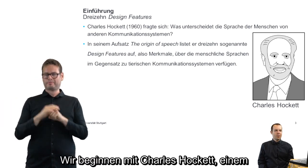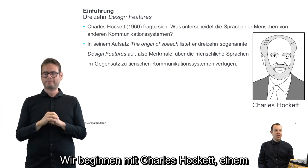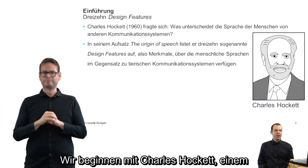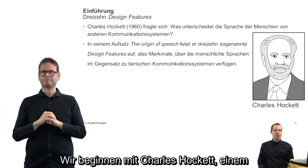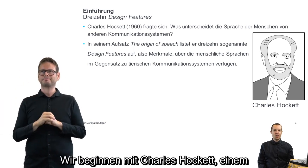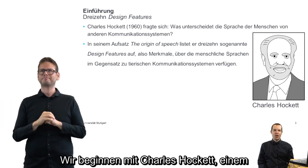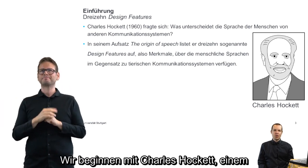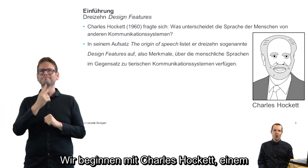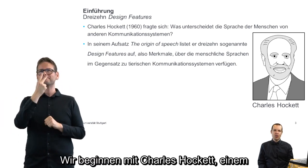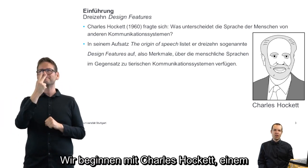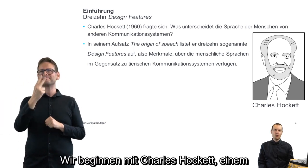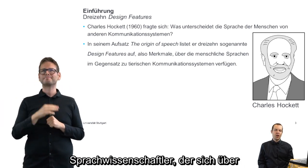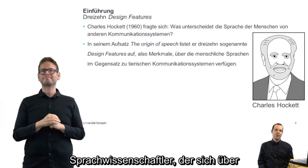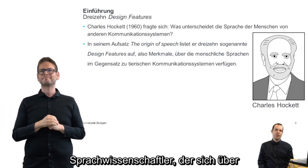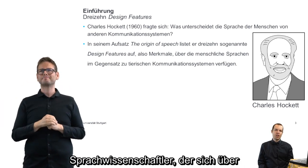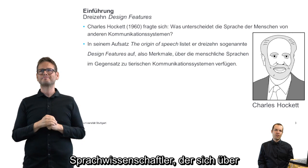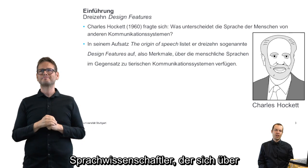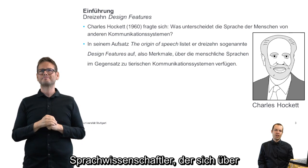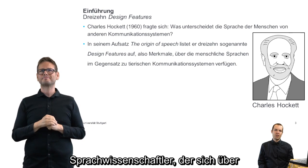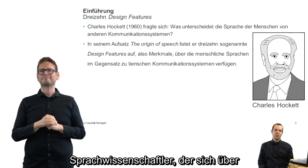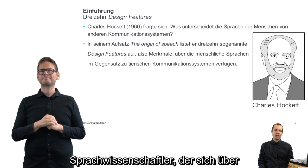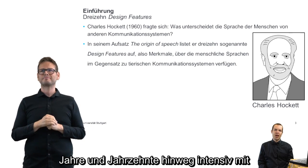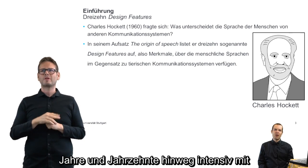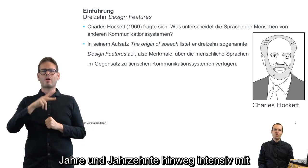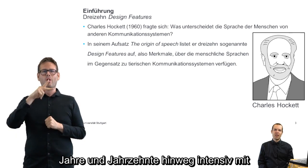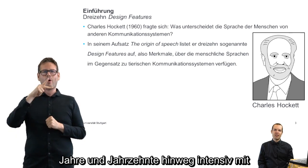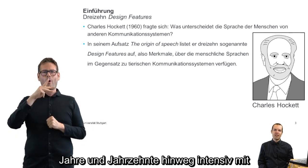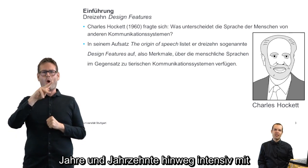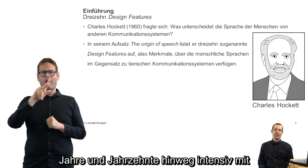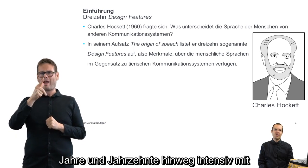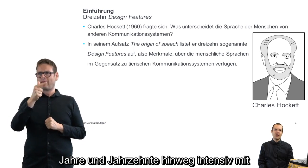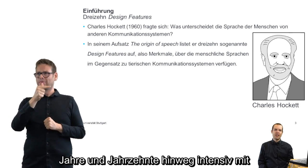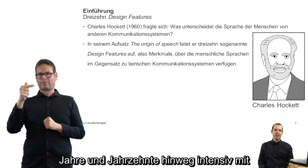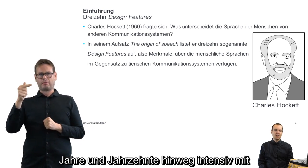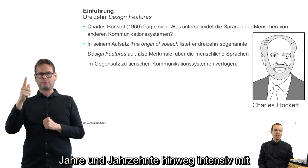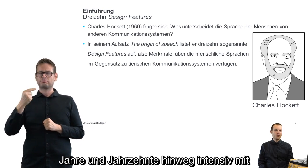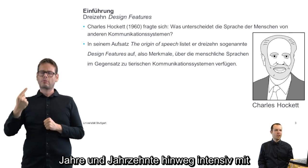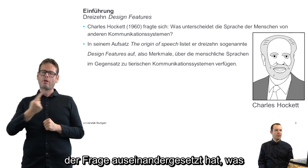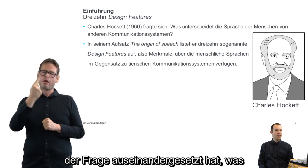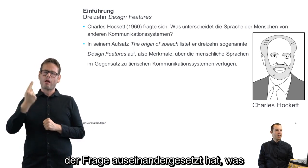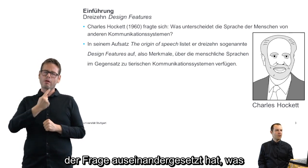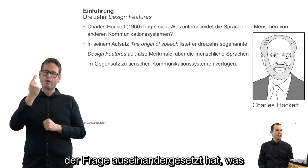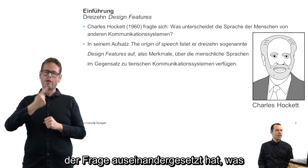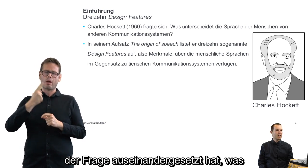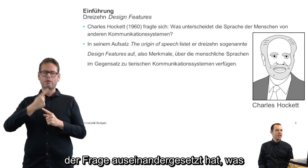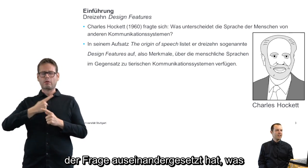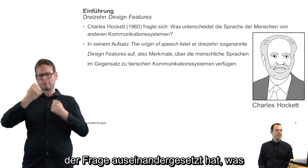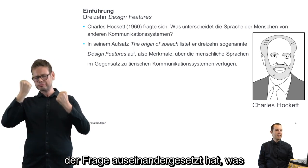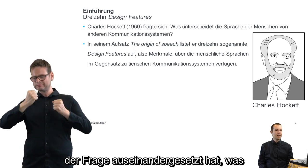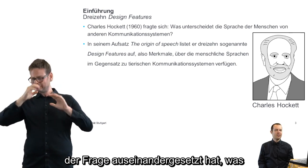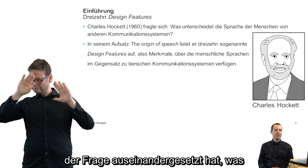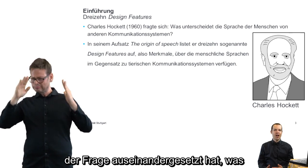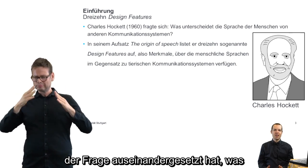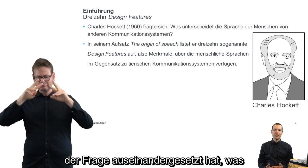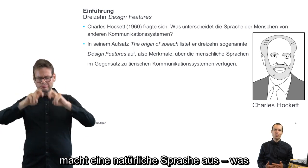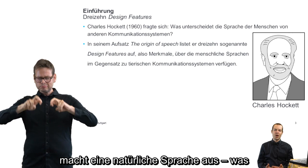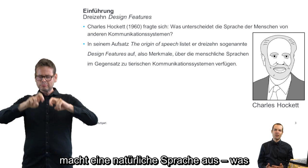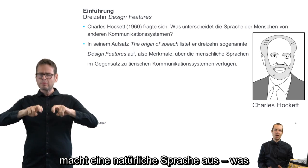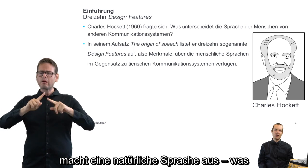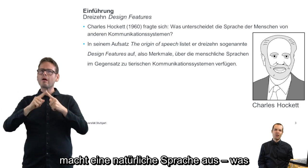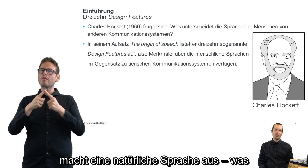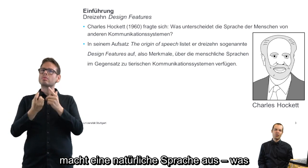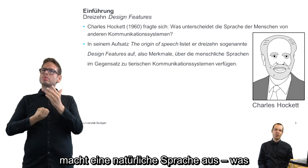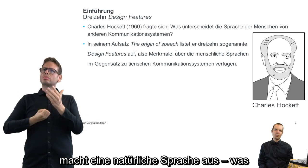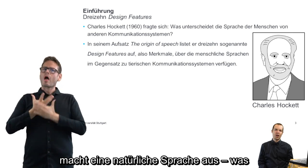Wir beginnen mit Charles Hockert, ein Sprachwissenschaftler, der sich über Jahre und Jahrzehnte hinweg intensiv mit der Frage auseinandergesetzt hat, was